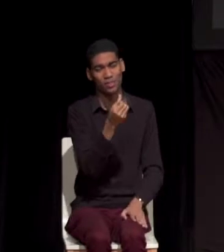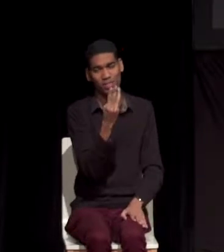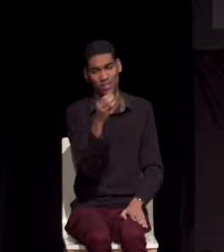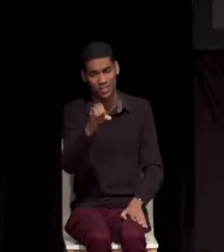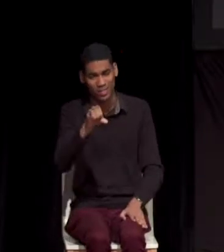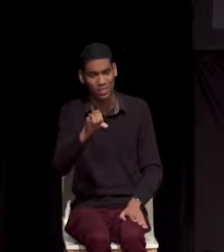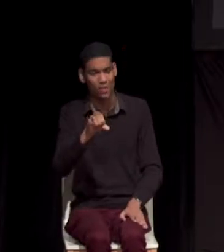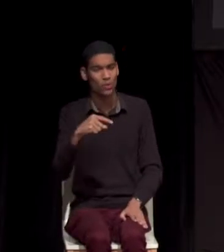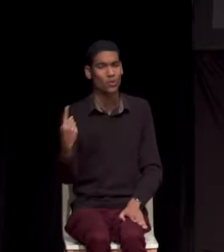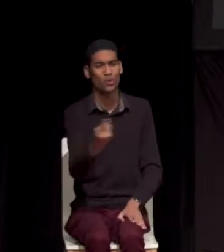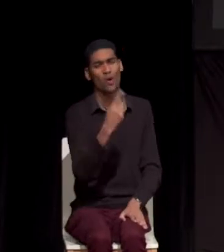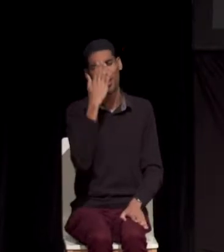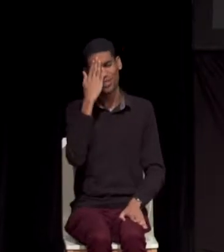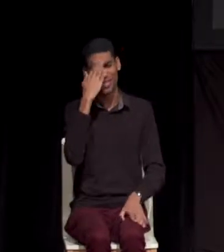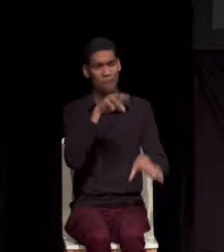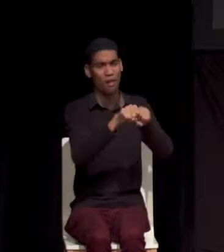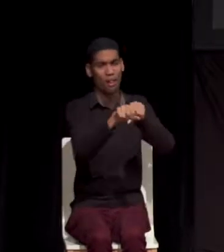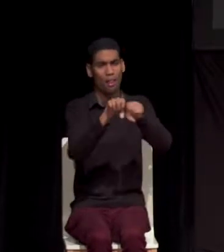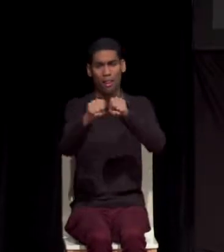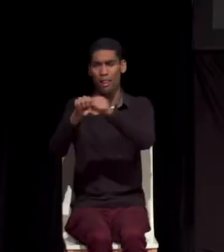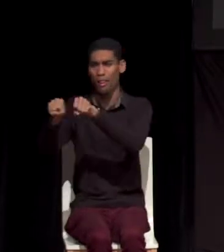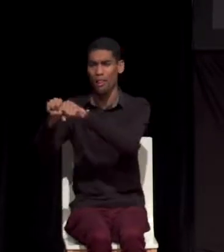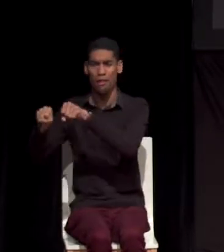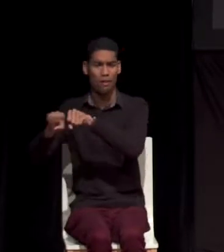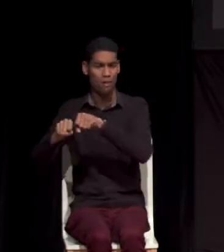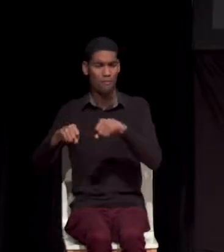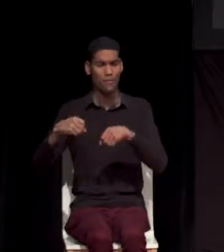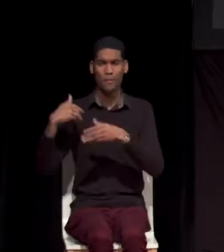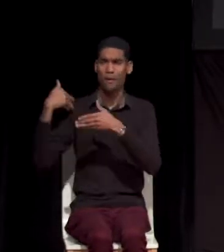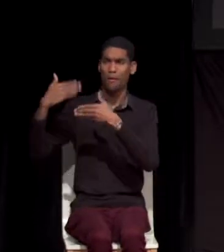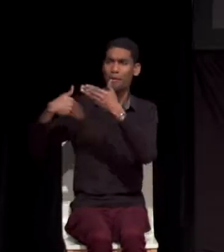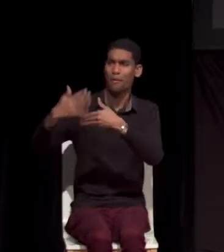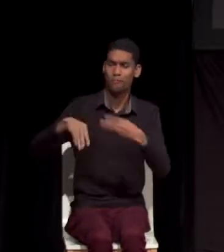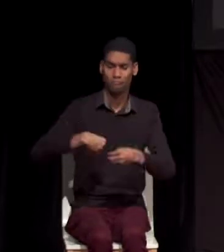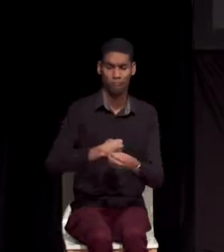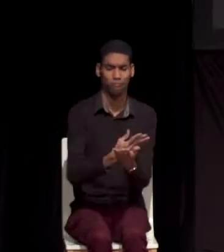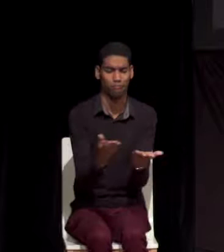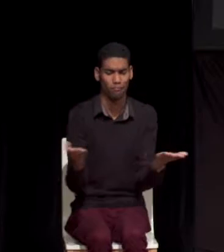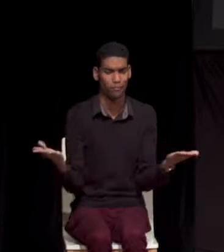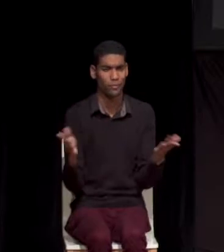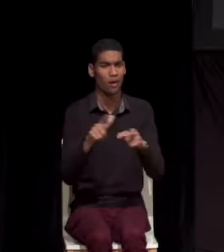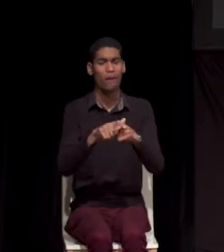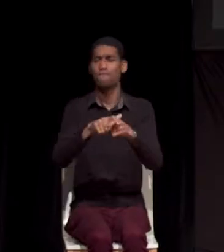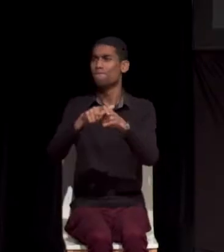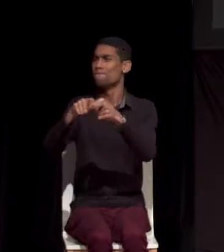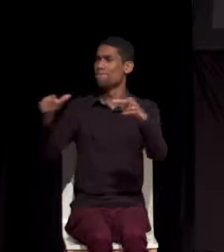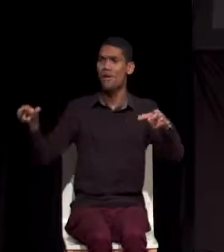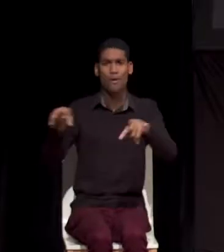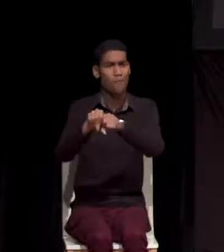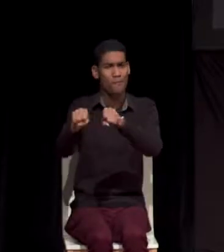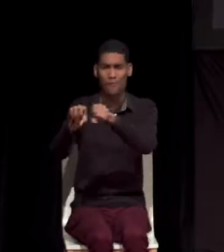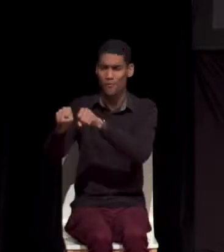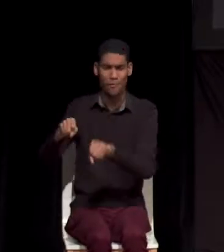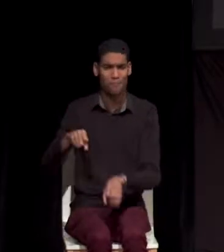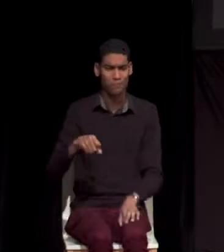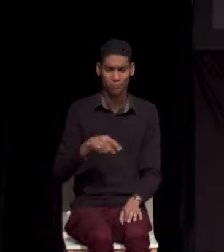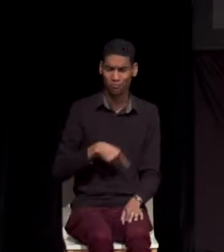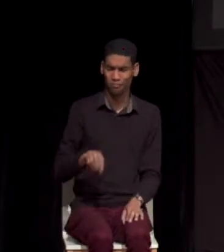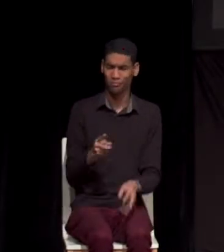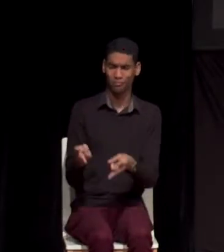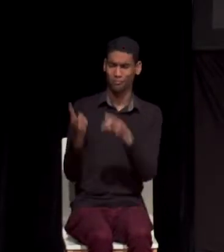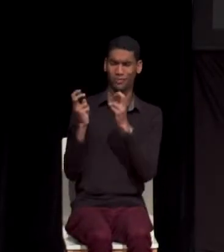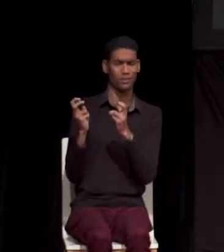10.639, de todas as formações que foram ofertadas aí ao longo do tempo, a boa parte dessas formações a gente percebe